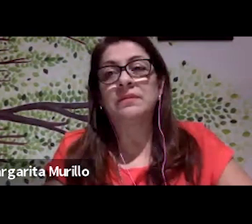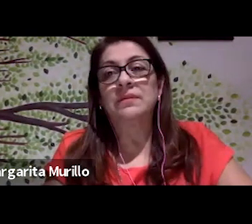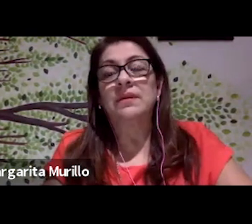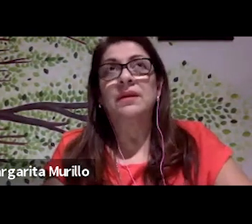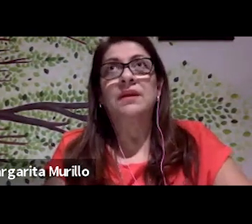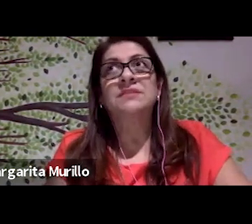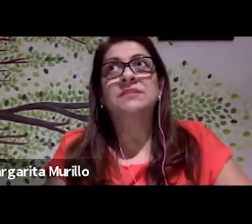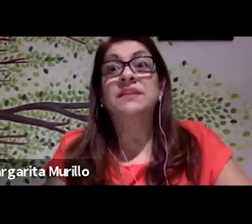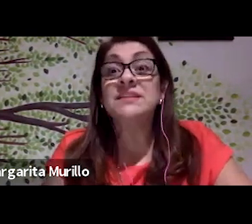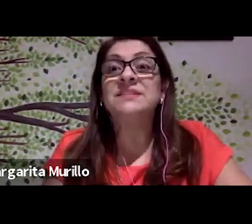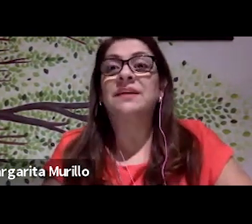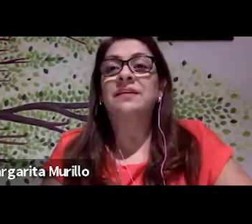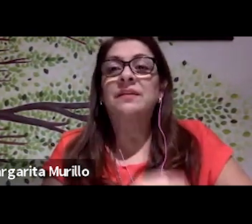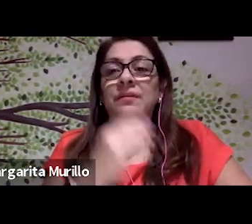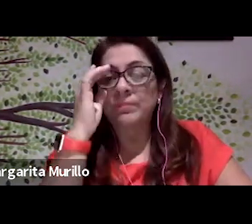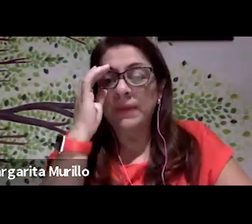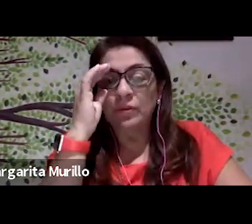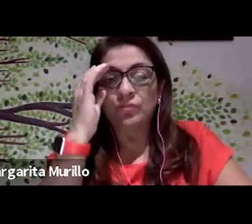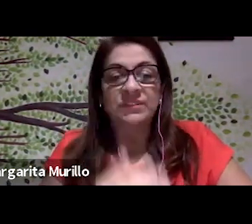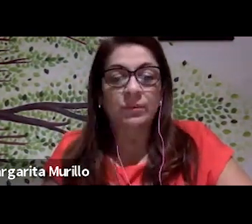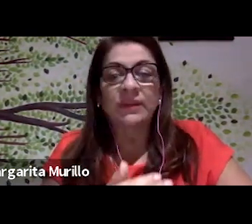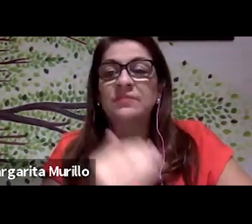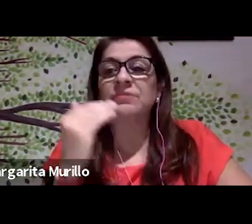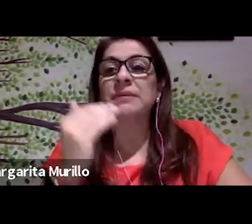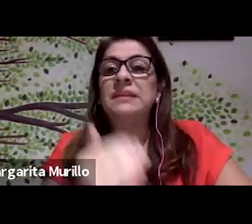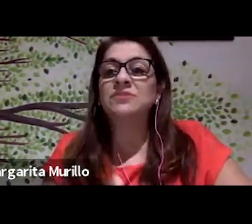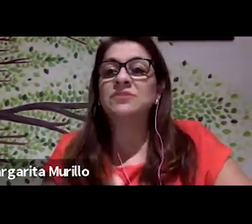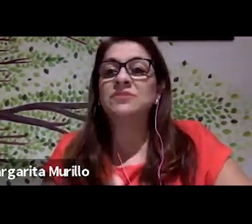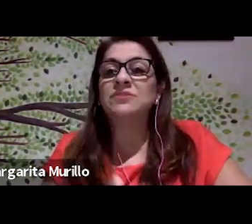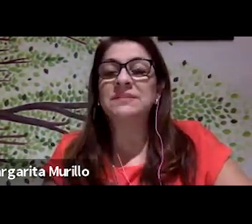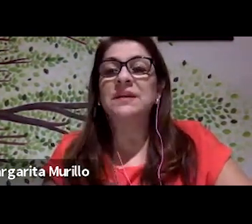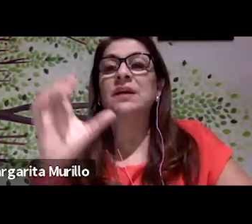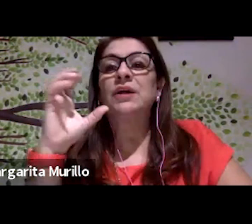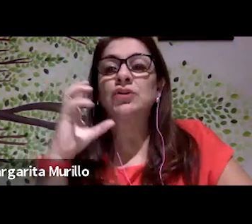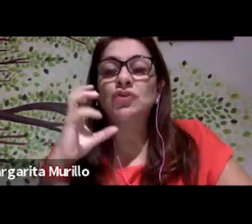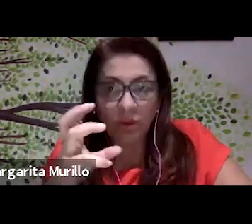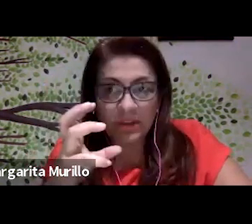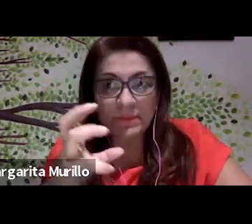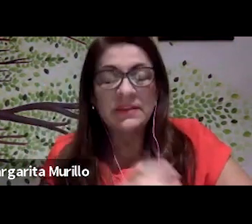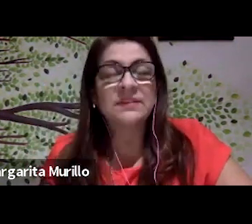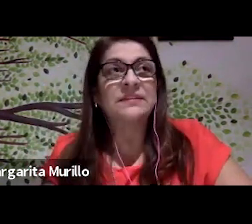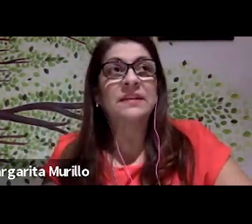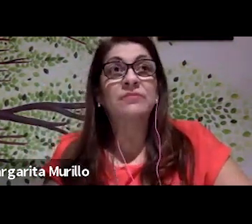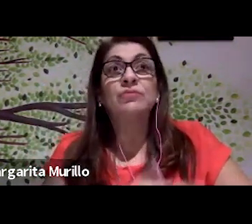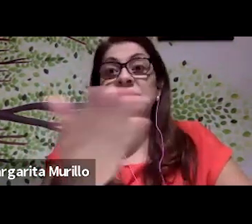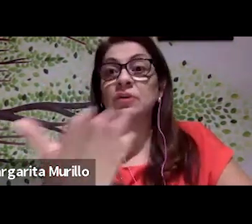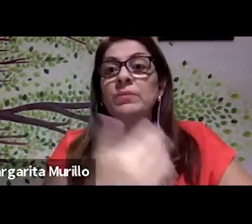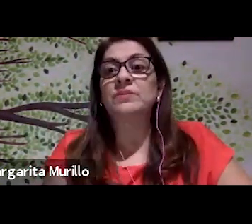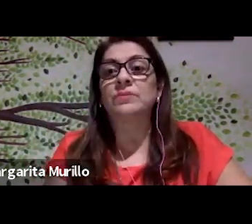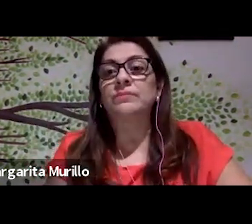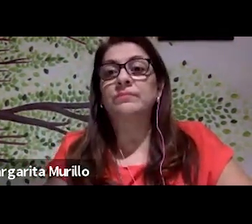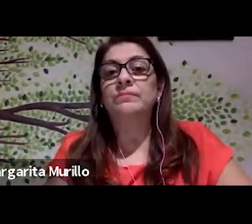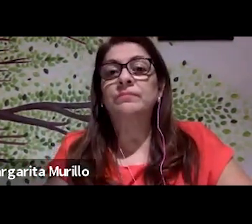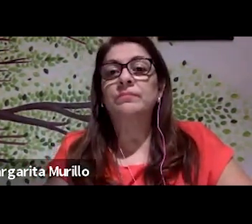ahí es triste ver en los restaurantes familias completas todas metidas en el teléfono y